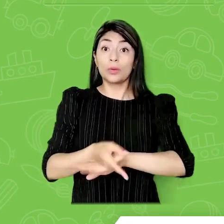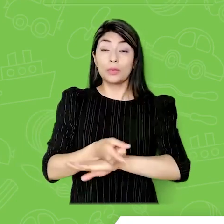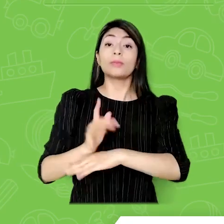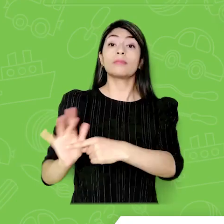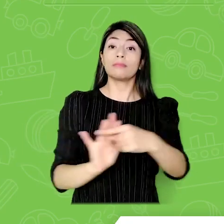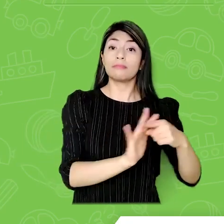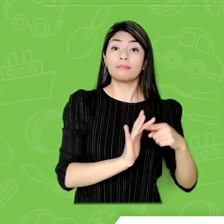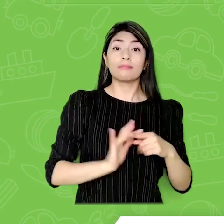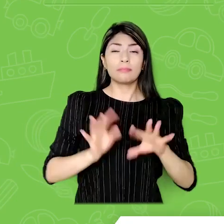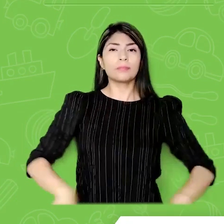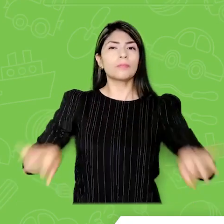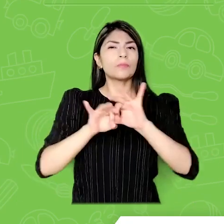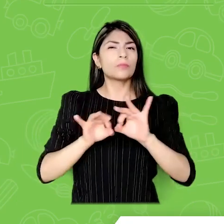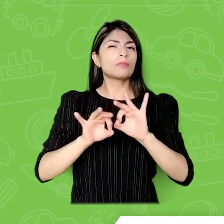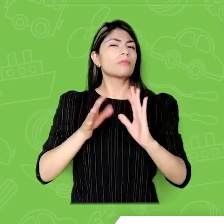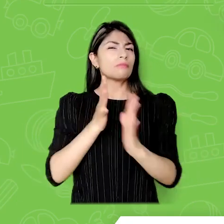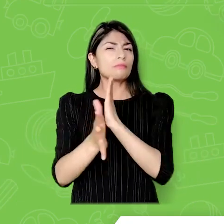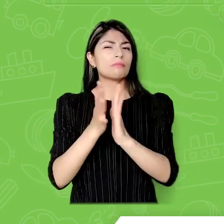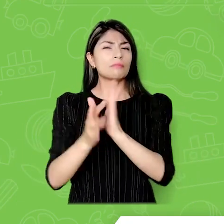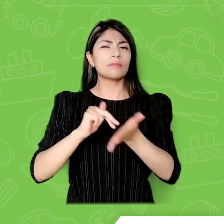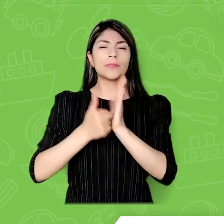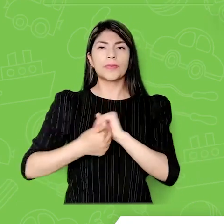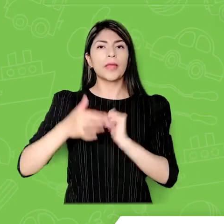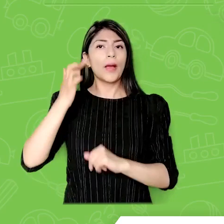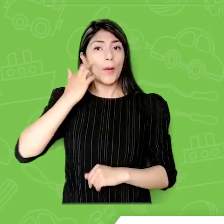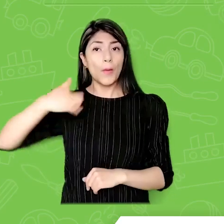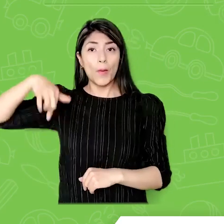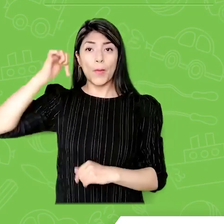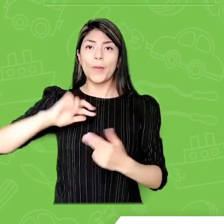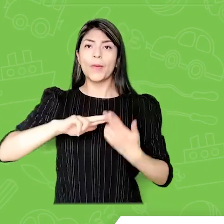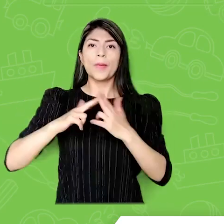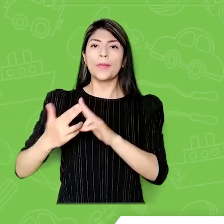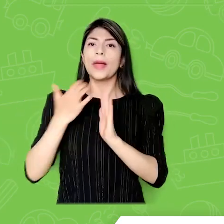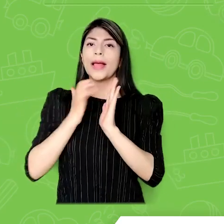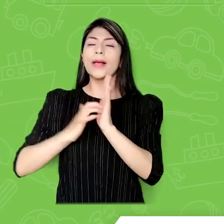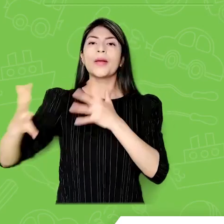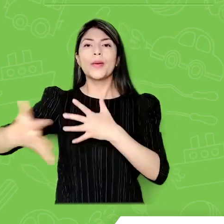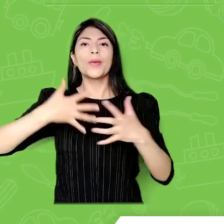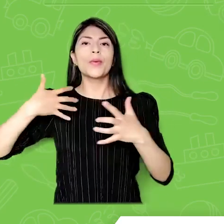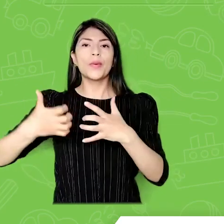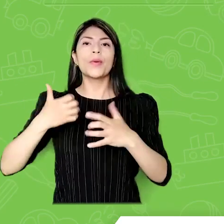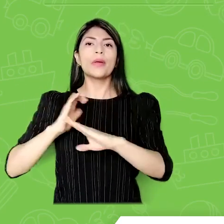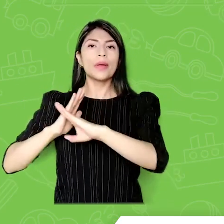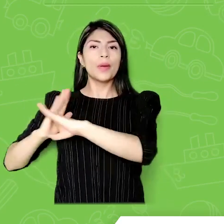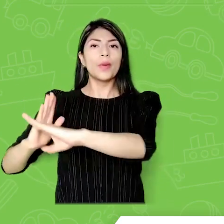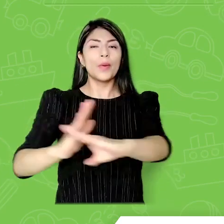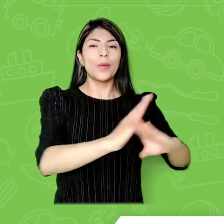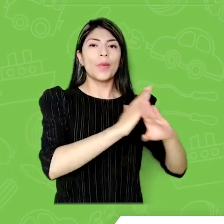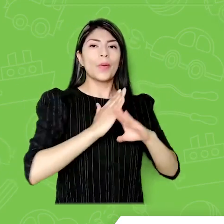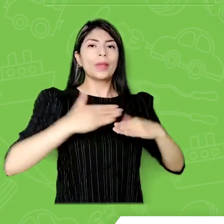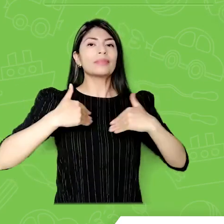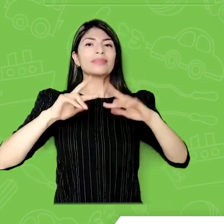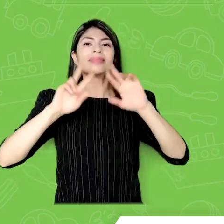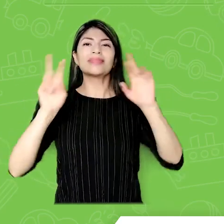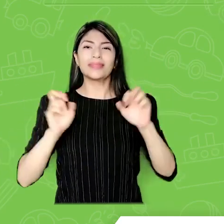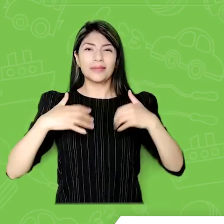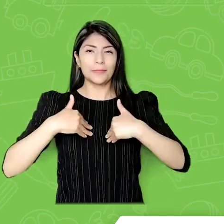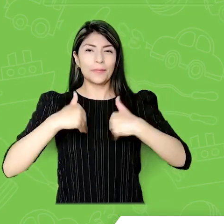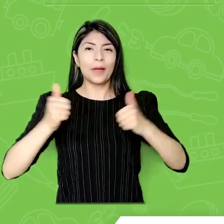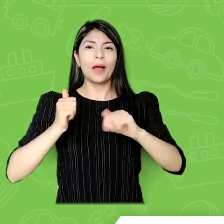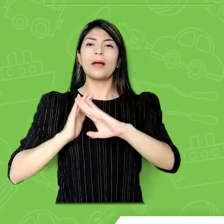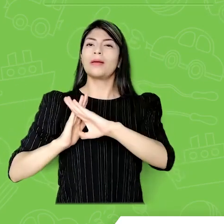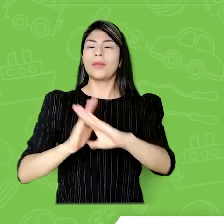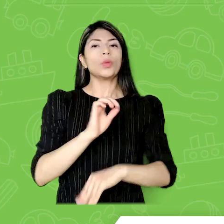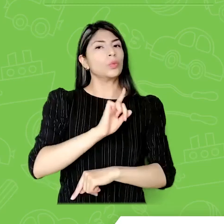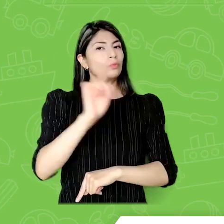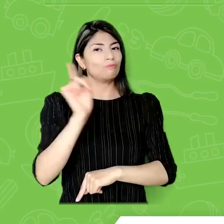expresamente excluye las profesiones relacionadas con el sistema de seguridad social en salud, cuya experiencia profesional solo se